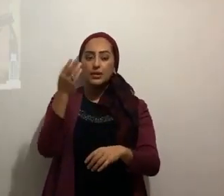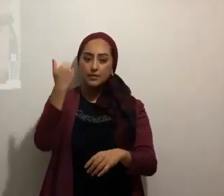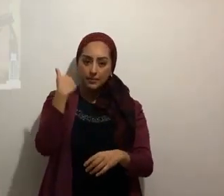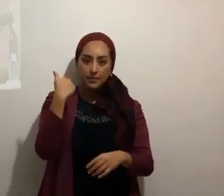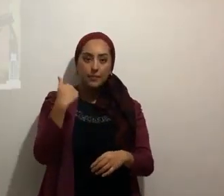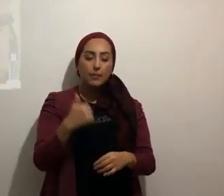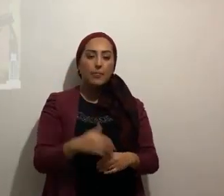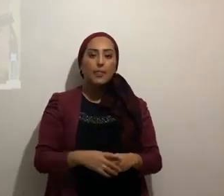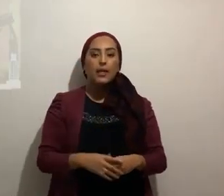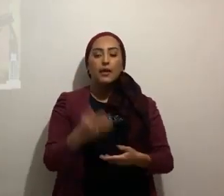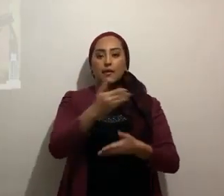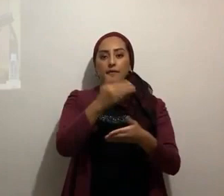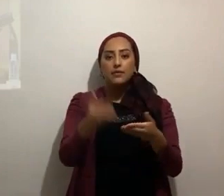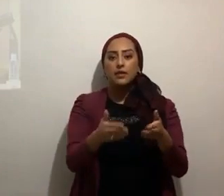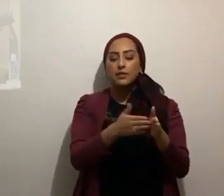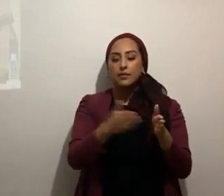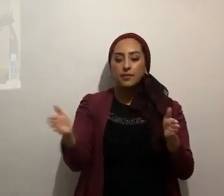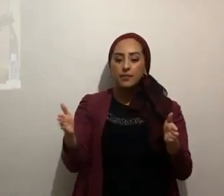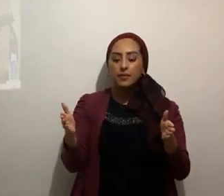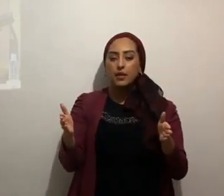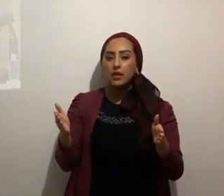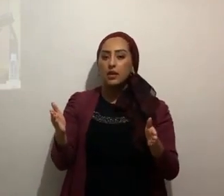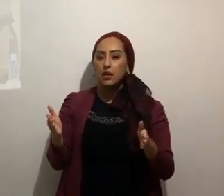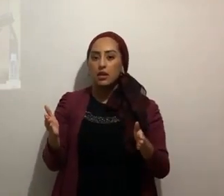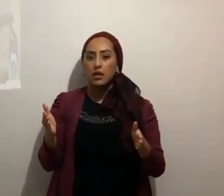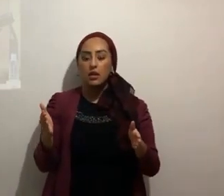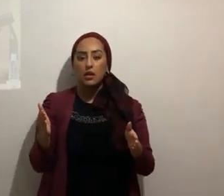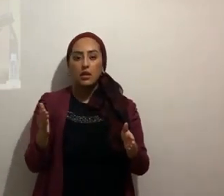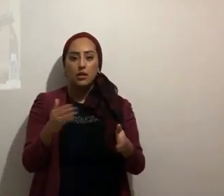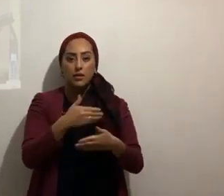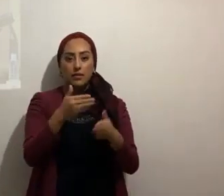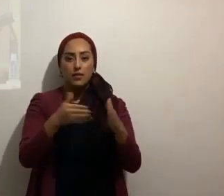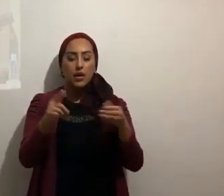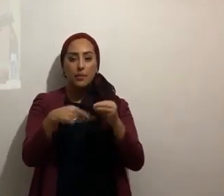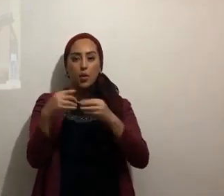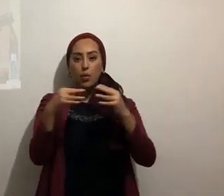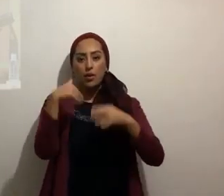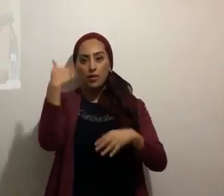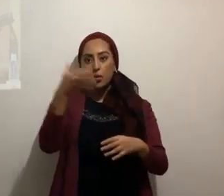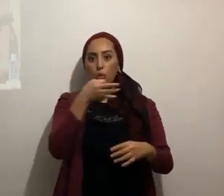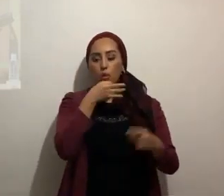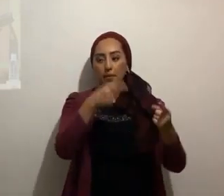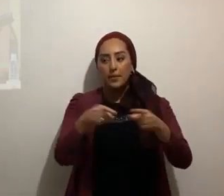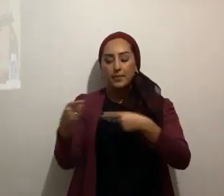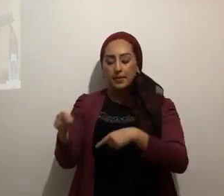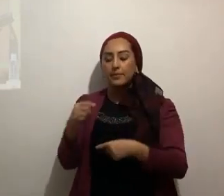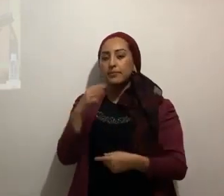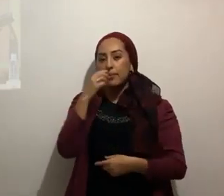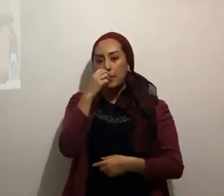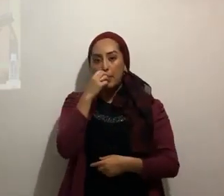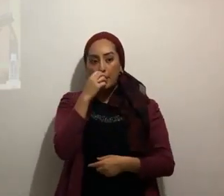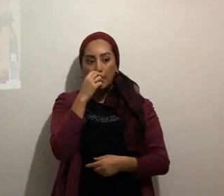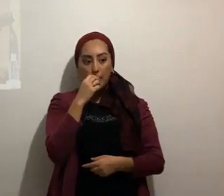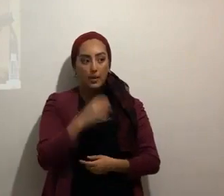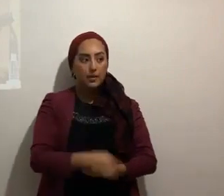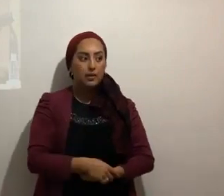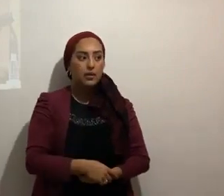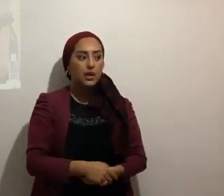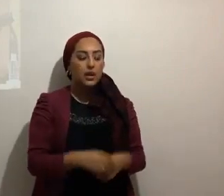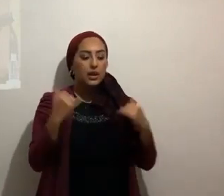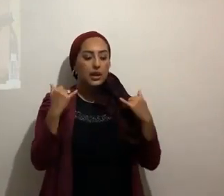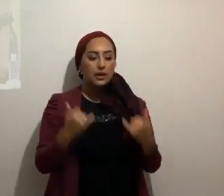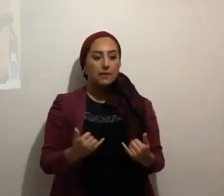pasado, recta final extraordinaria, sobre la guerra que ya viene para los gentiles.